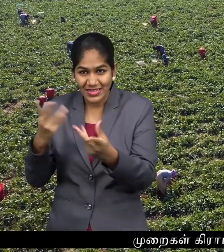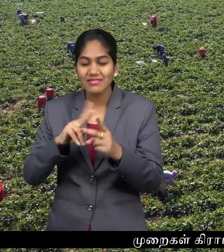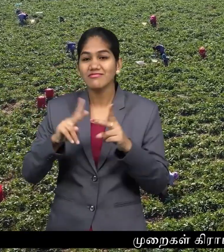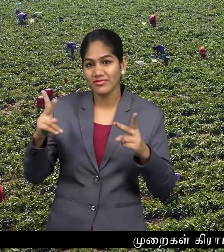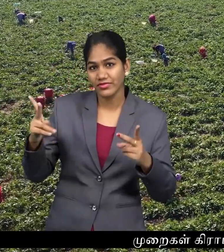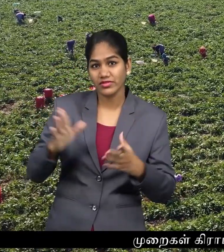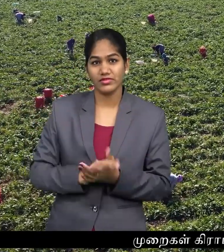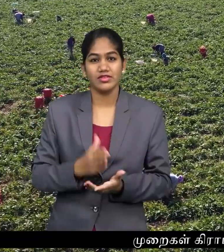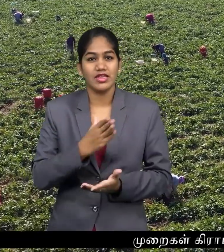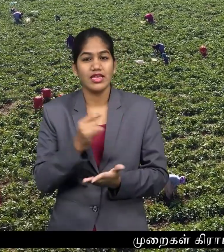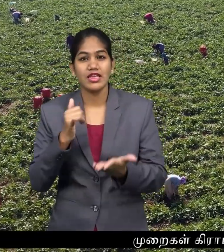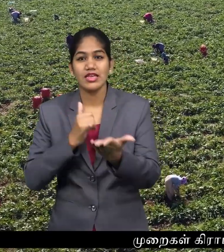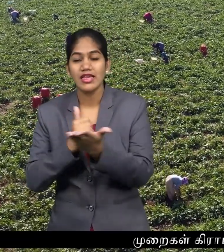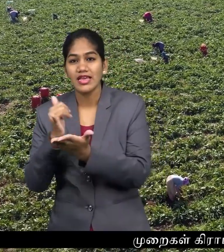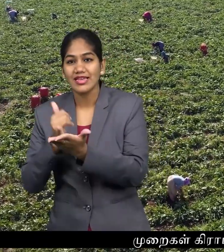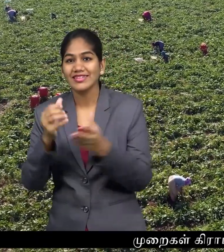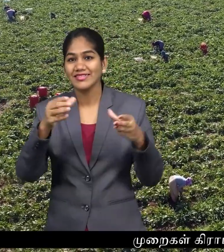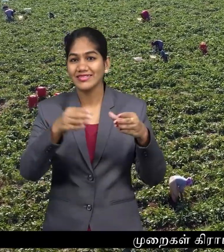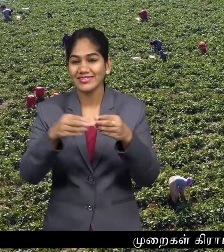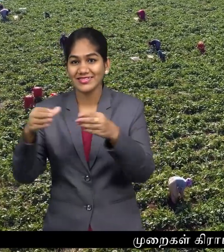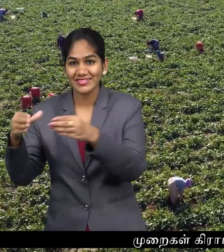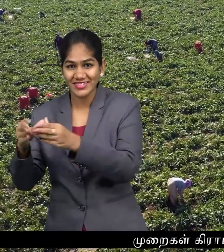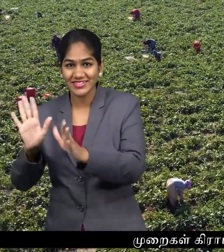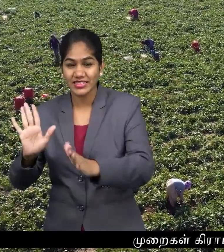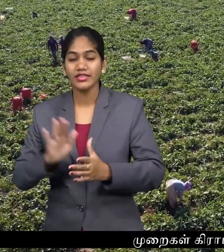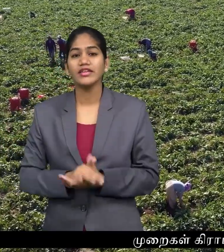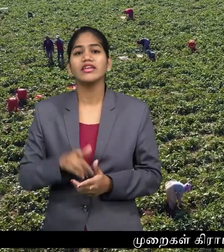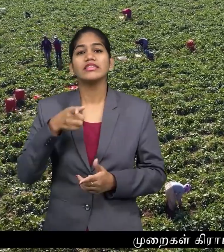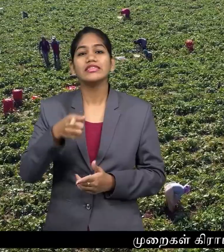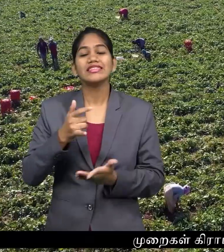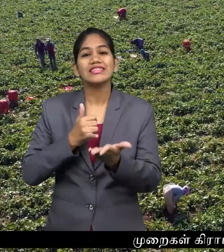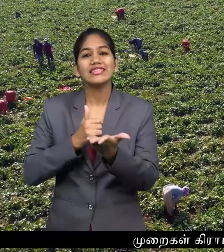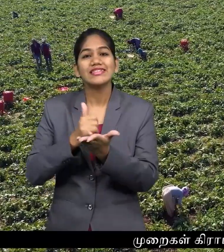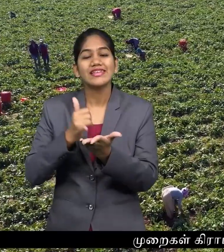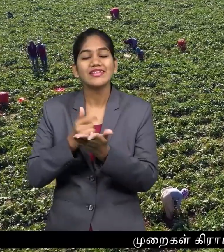முறைகள் கிராமத்தில் பின்பற்றப்பட்டன.